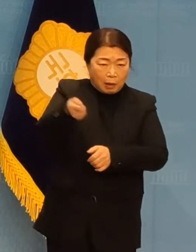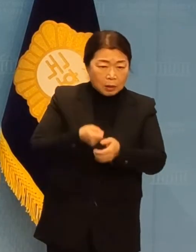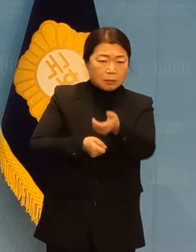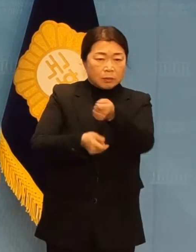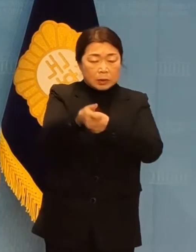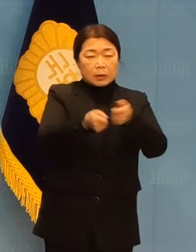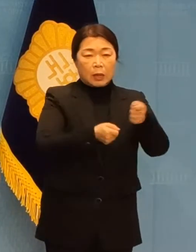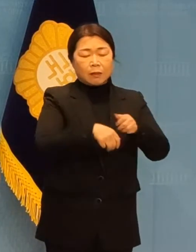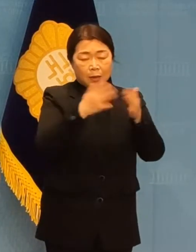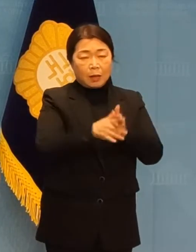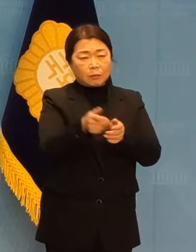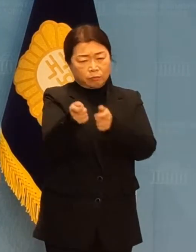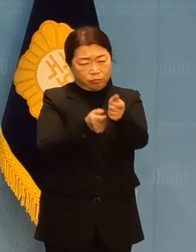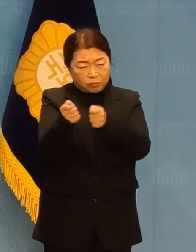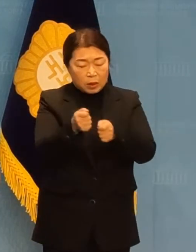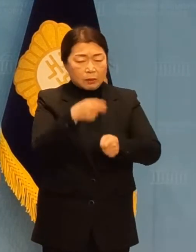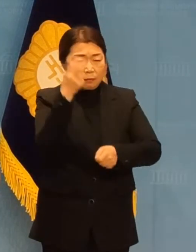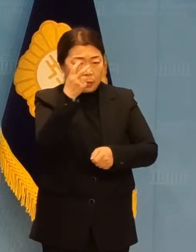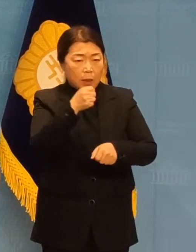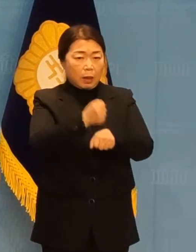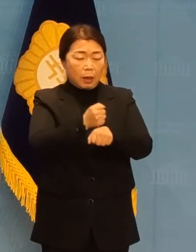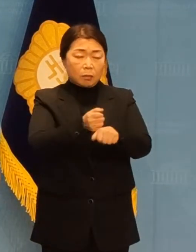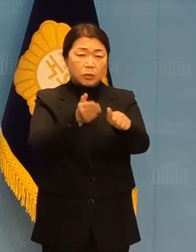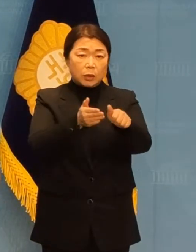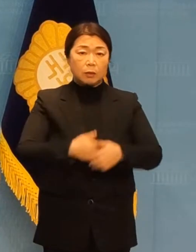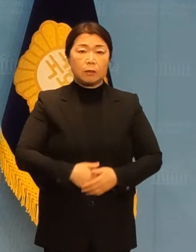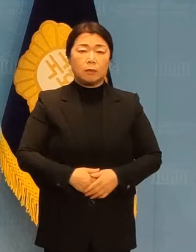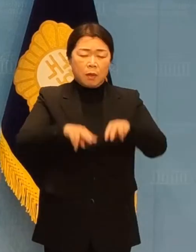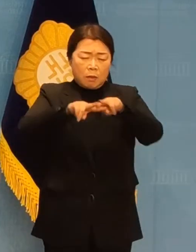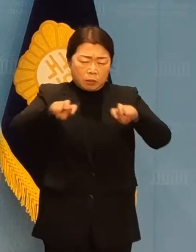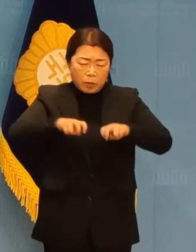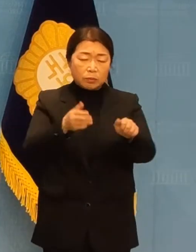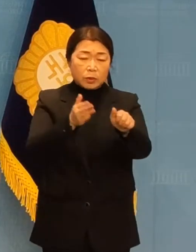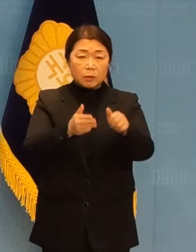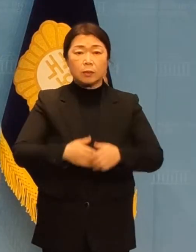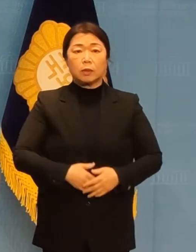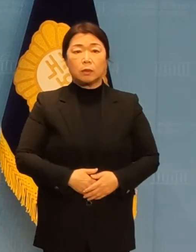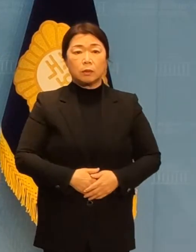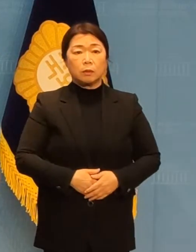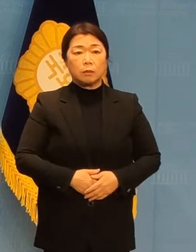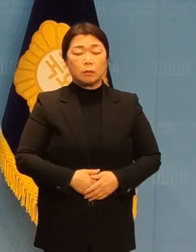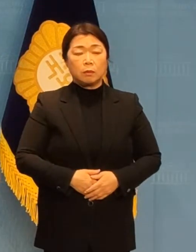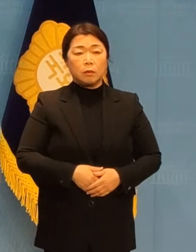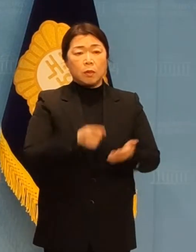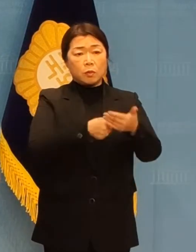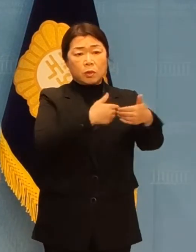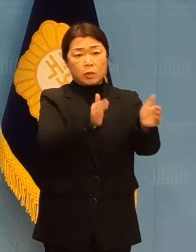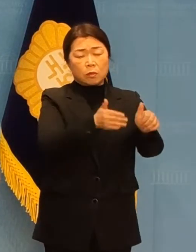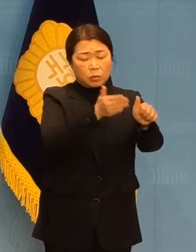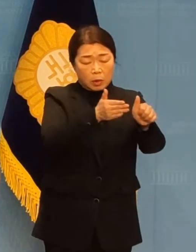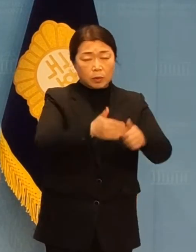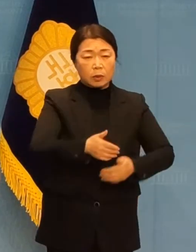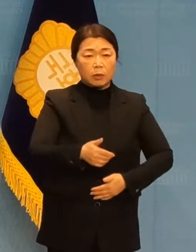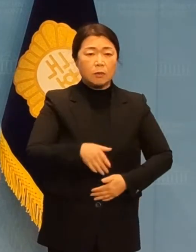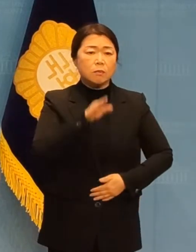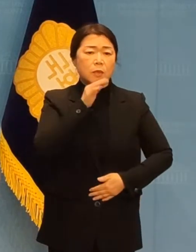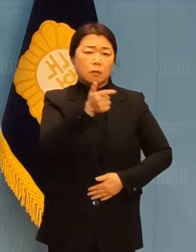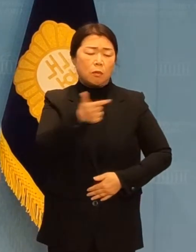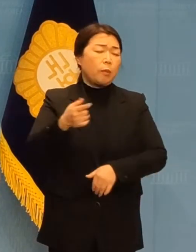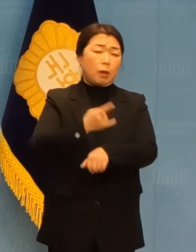국가정보원하고 총리실에도 다시 한번 촉구합니다. 너무하지 않습니까? 정말 너무하지